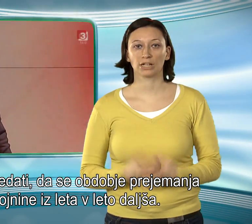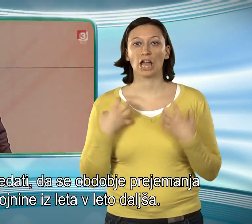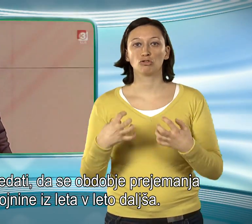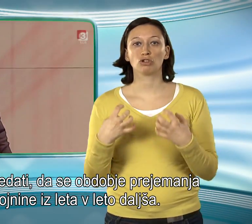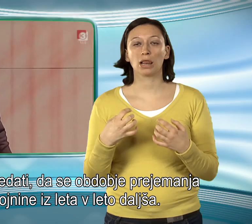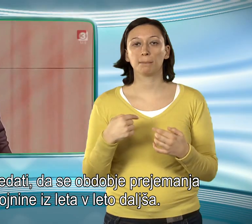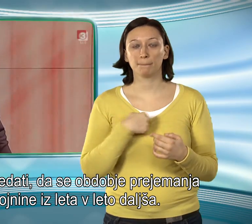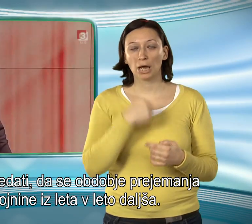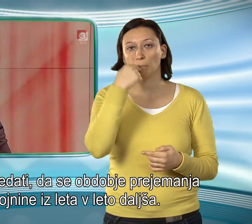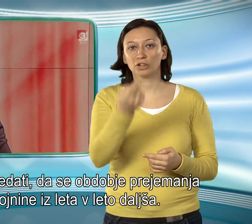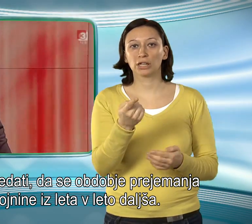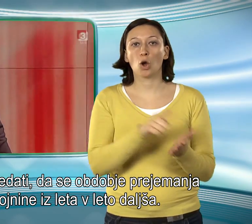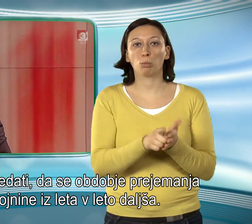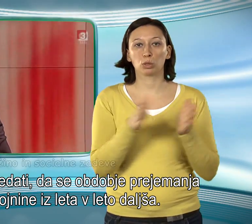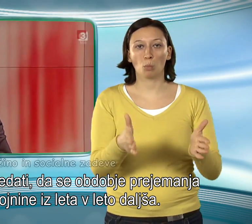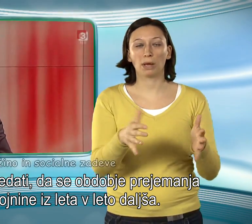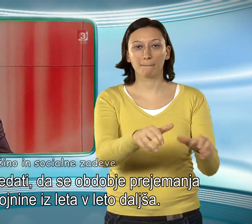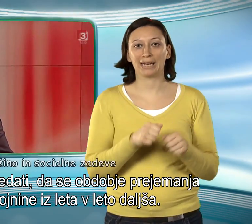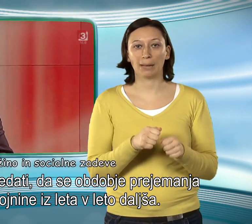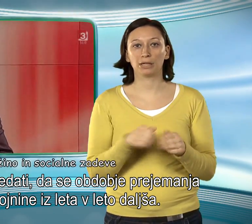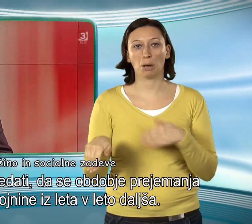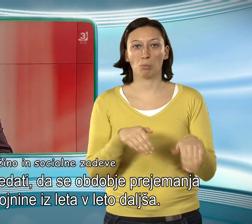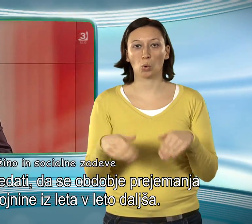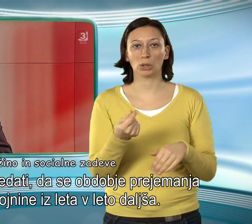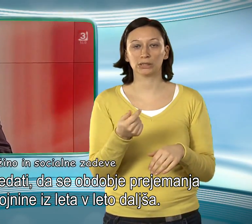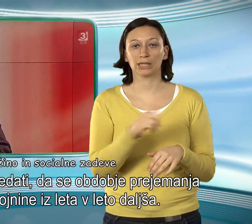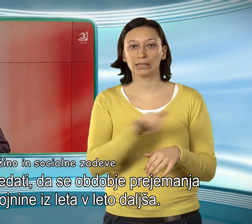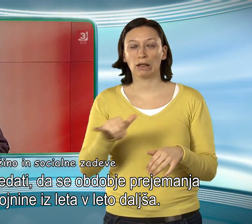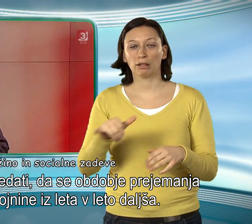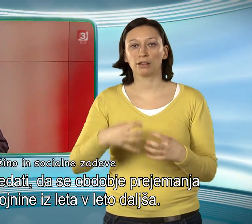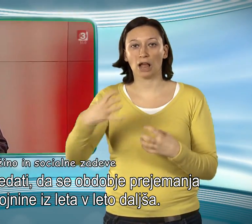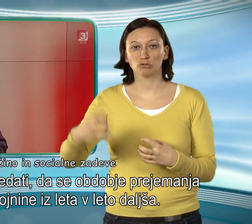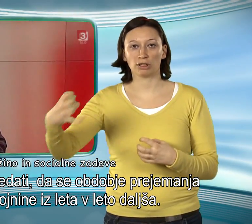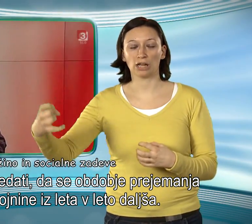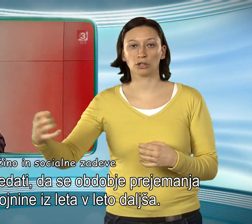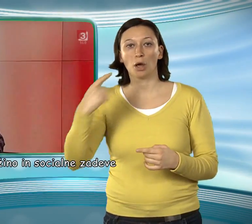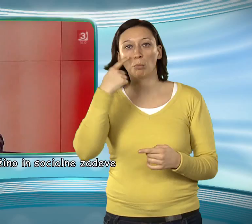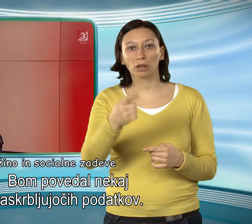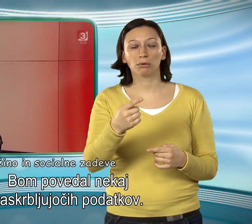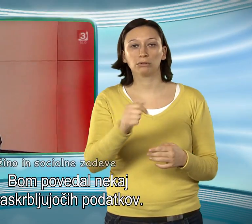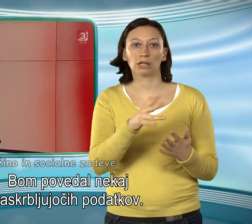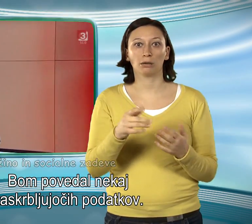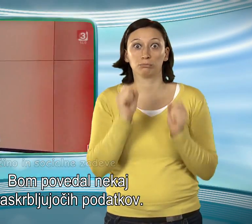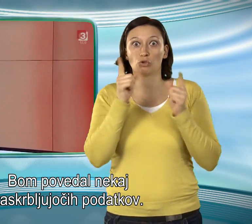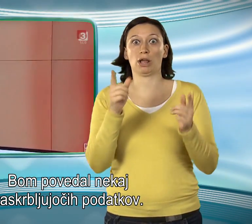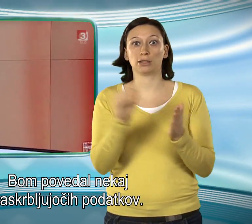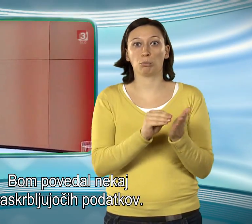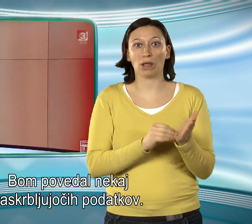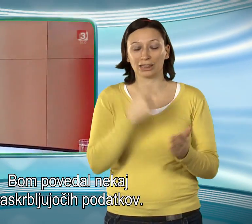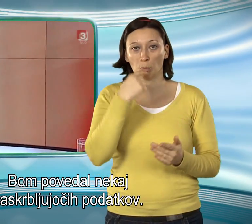Želim povedati, da je obdobje prejemanja pokojnine se iz leta v leto daljša. Poglejte, bom nekaj podatkov frapantnih povedal.